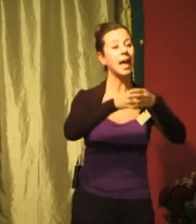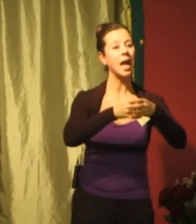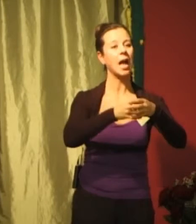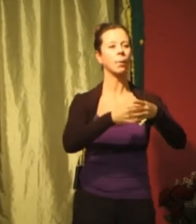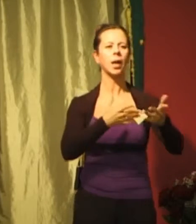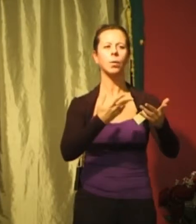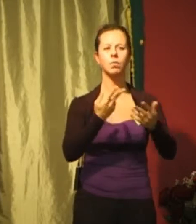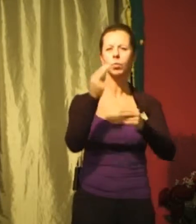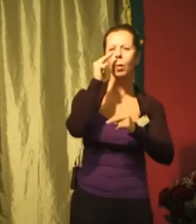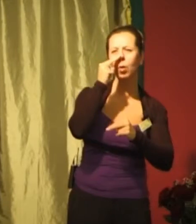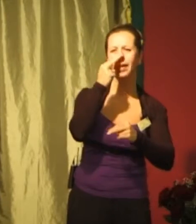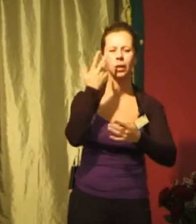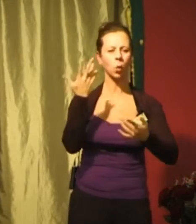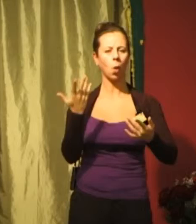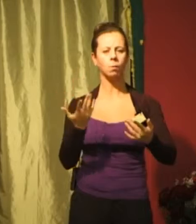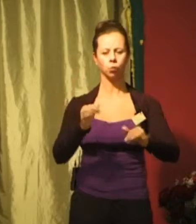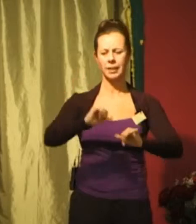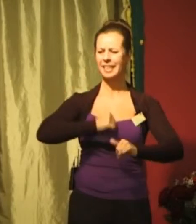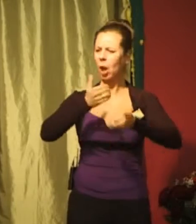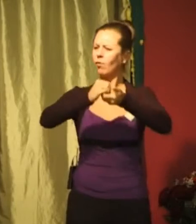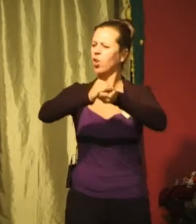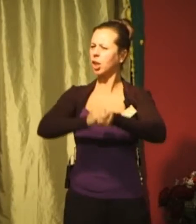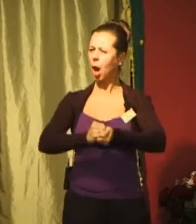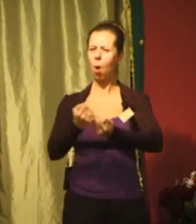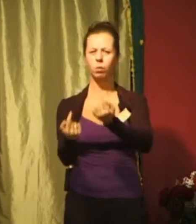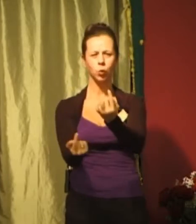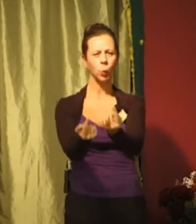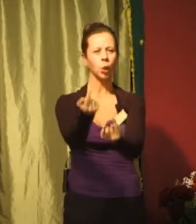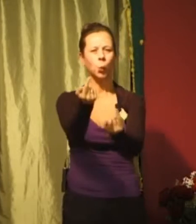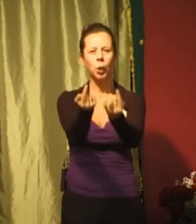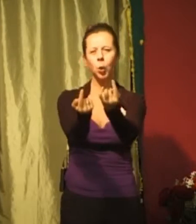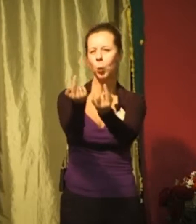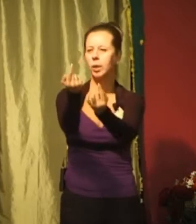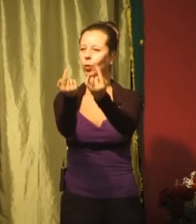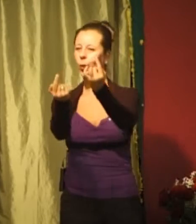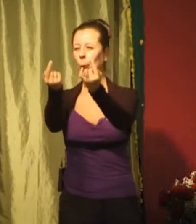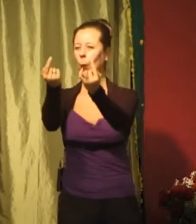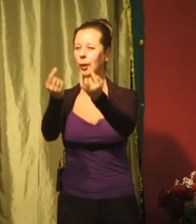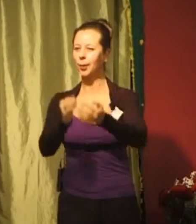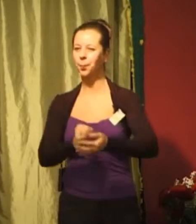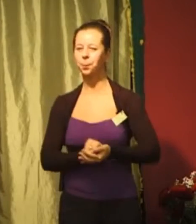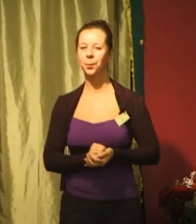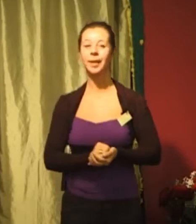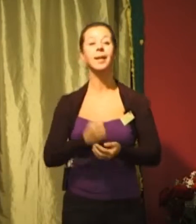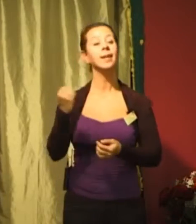Thank you. Daarom ben